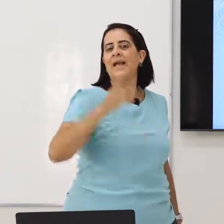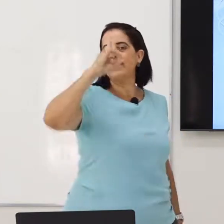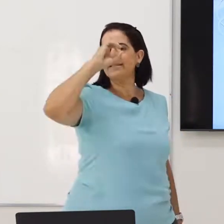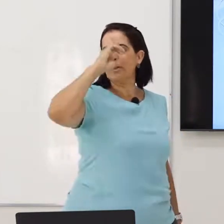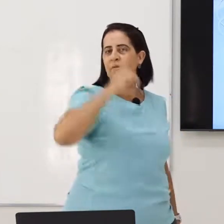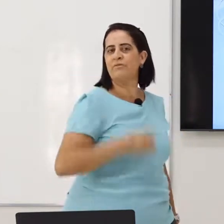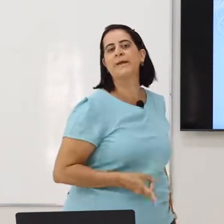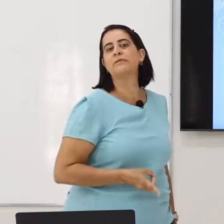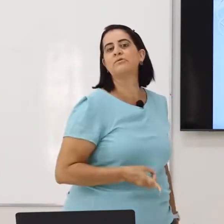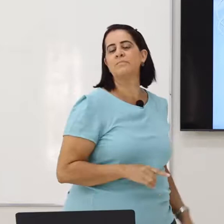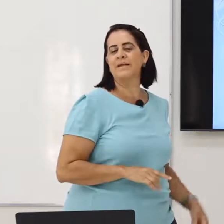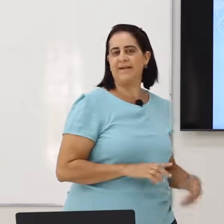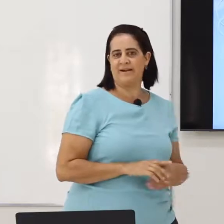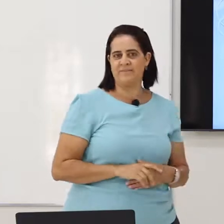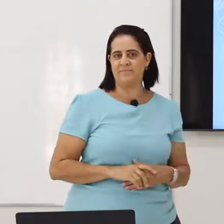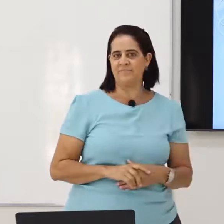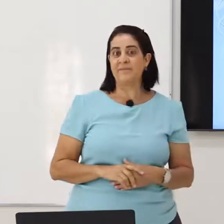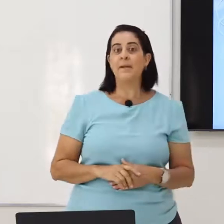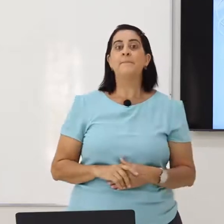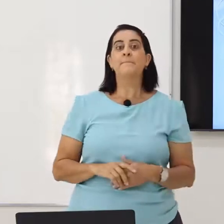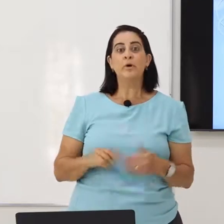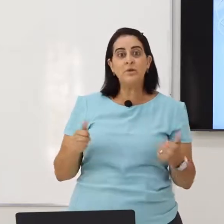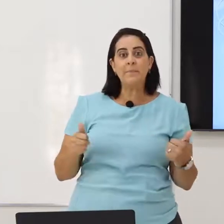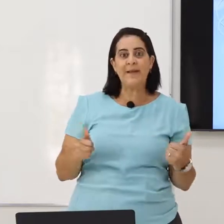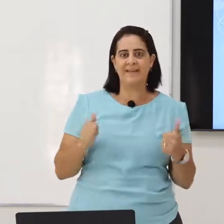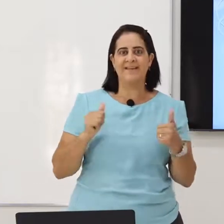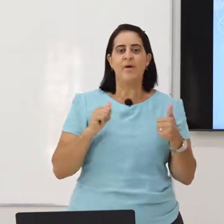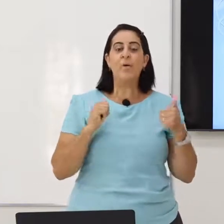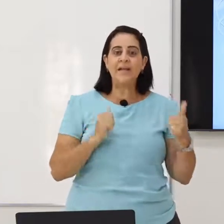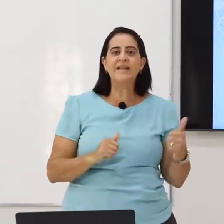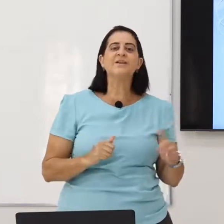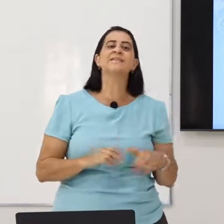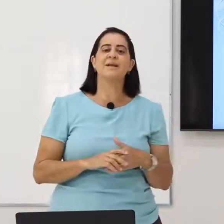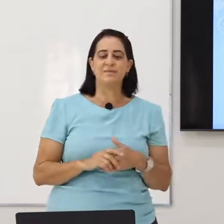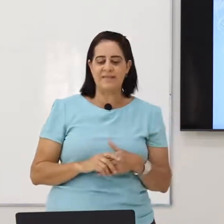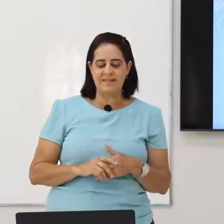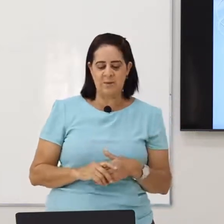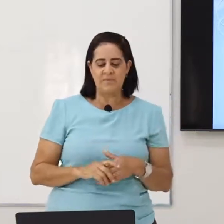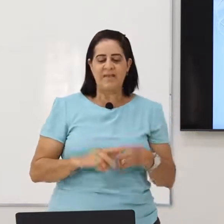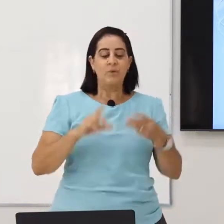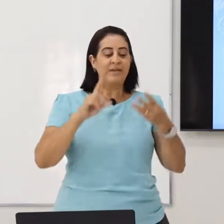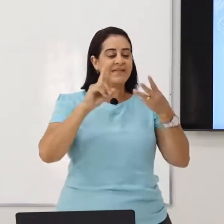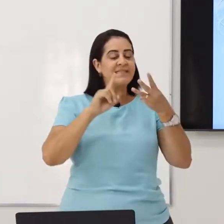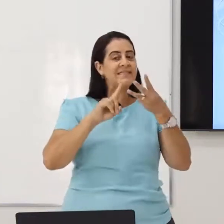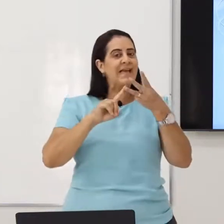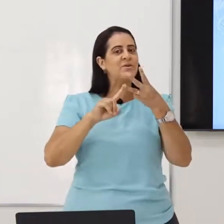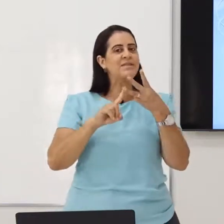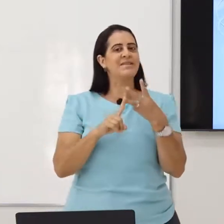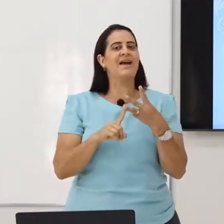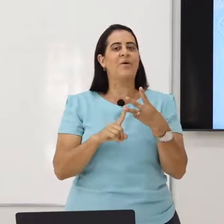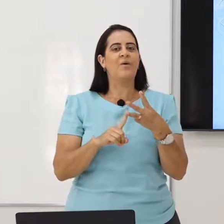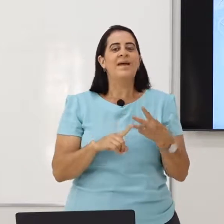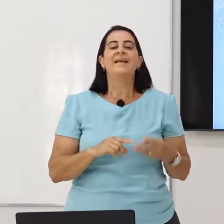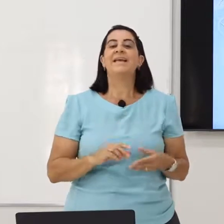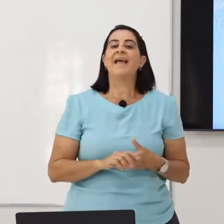Esse é o movimento de mandar. Muito bem. O que nós temos então? O terceiro sinal, que